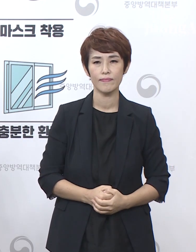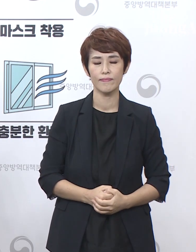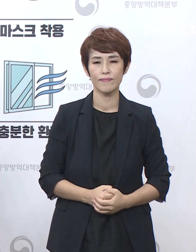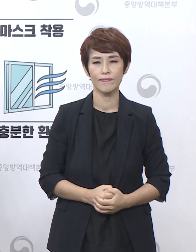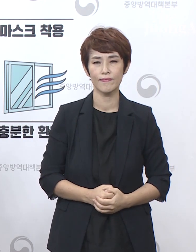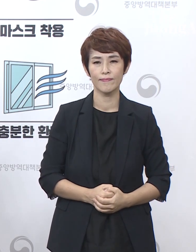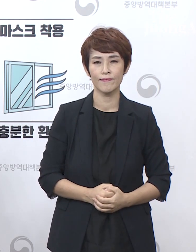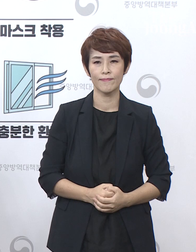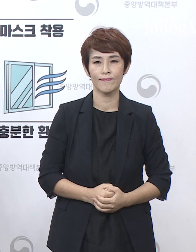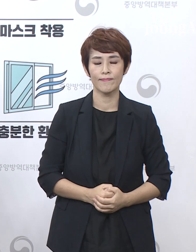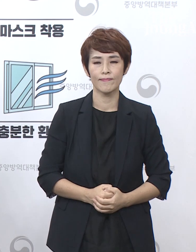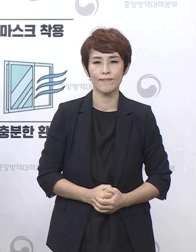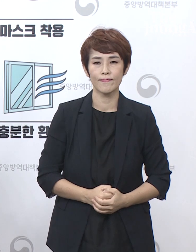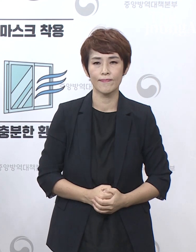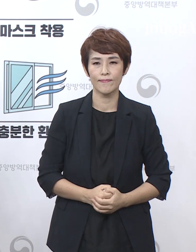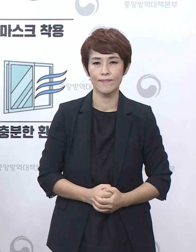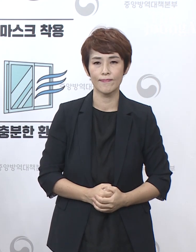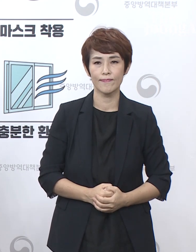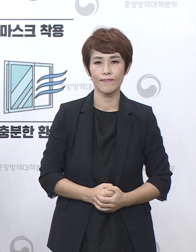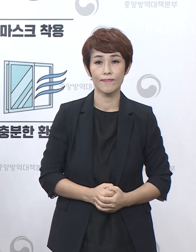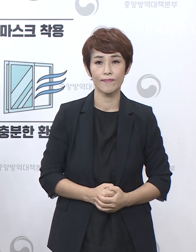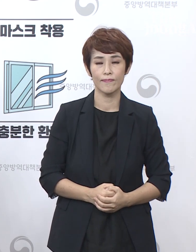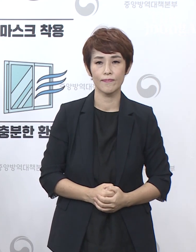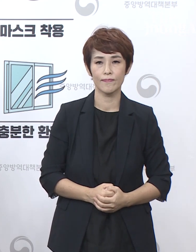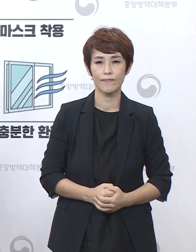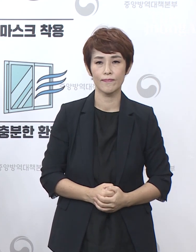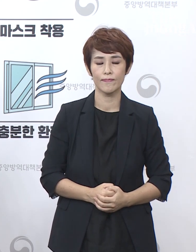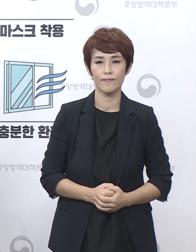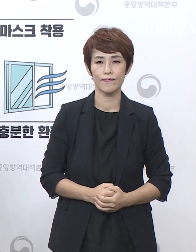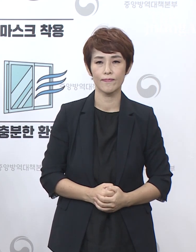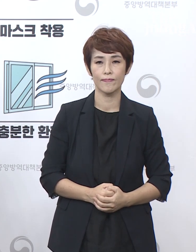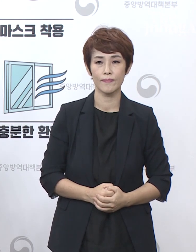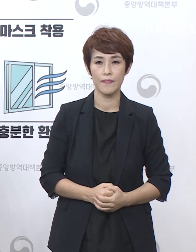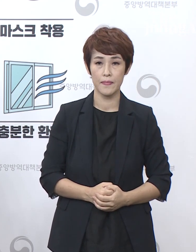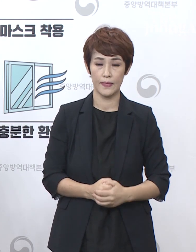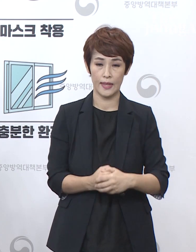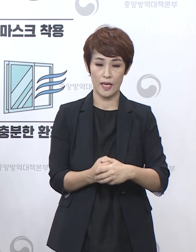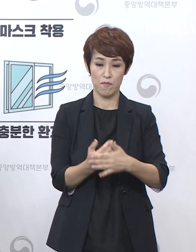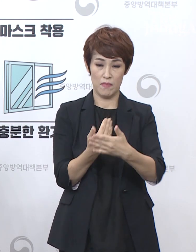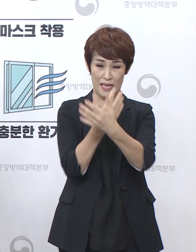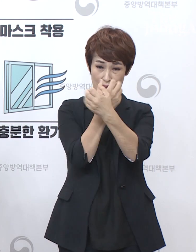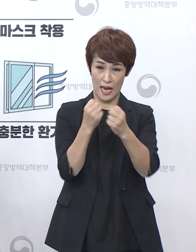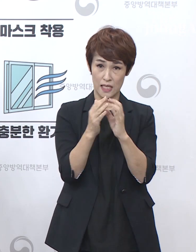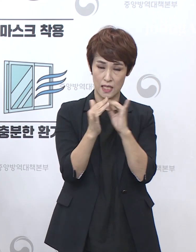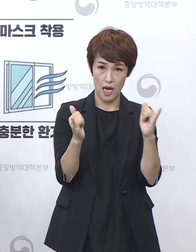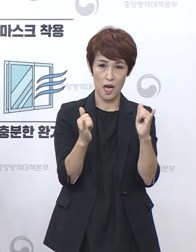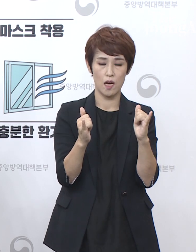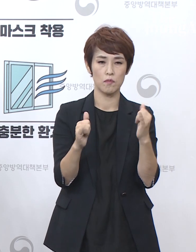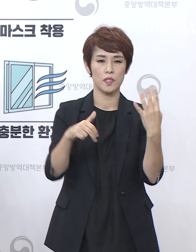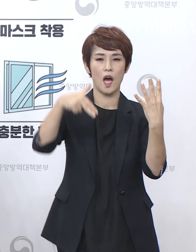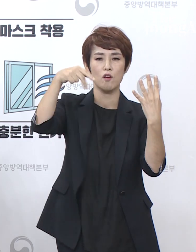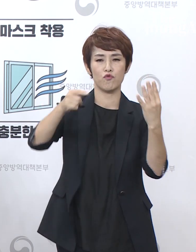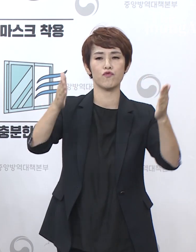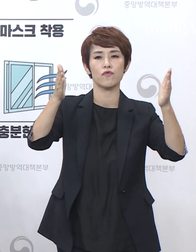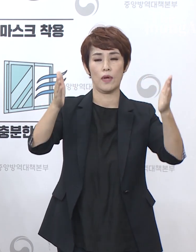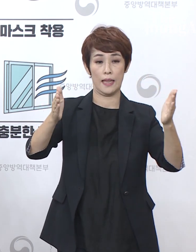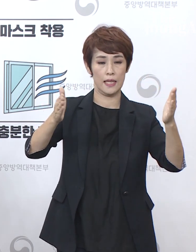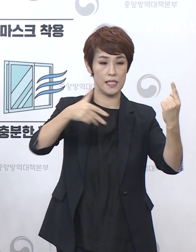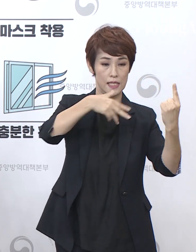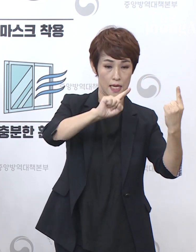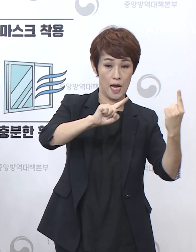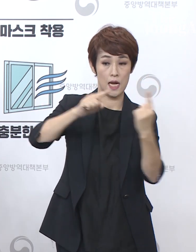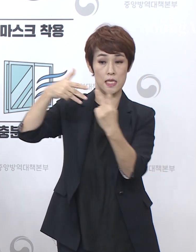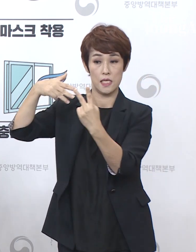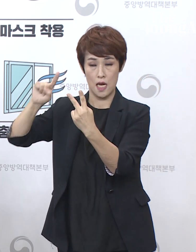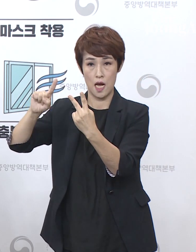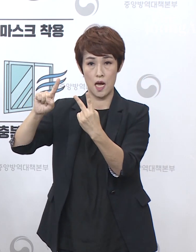그렇게 안내가 되고 있는 상황입니다. 이와 관련해서는 예약자들이 허가 기준인 4주 간격으로 2차